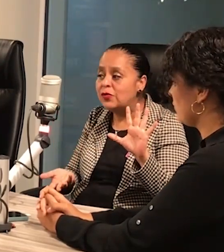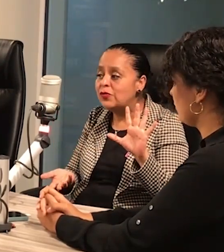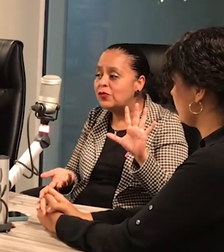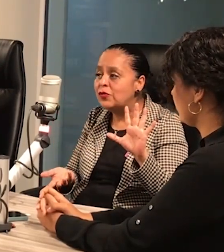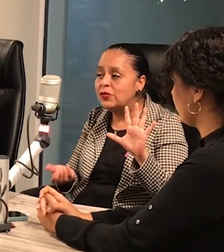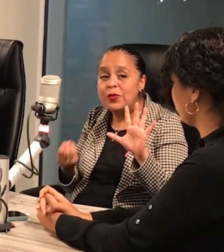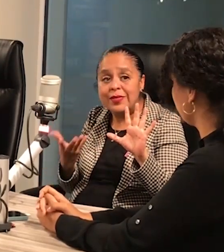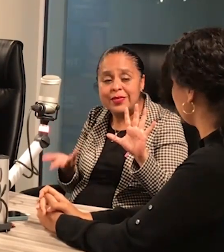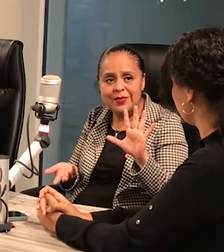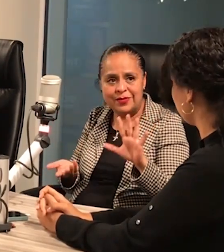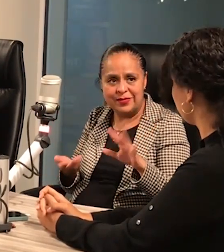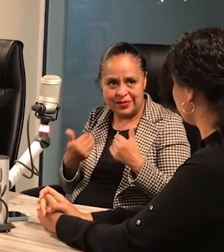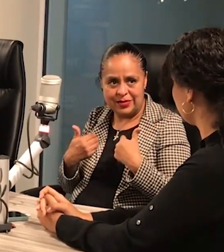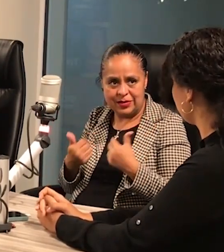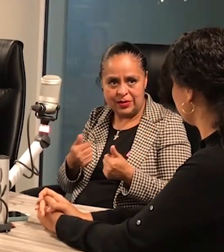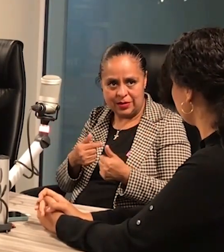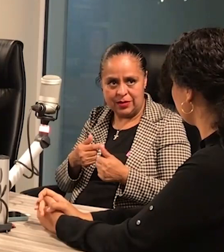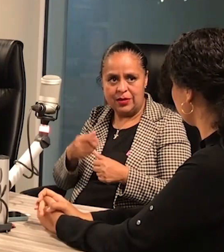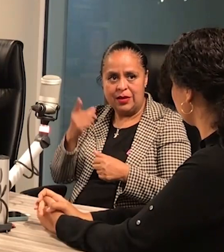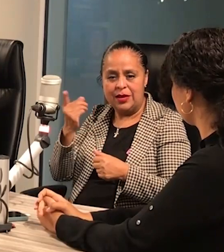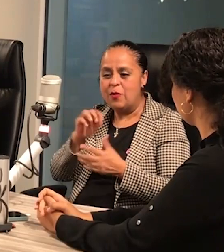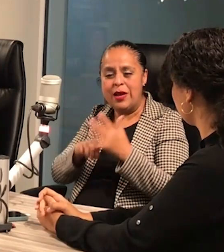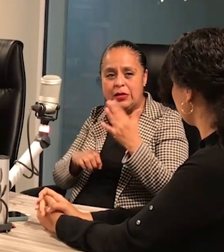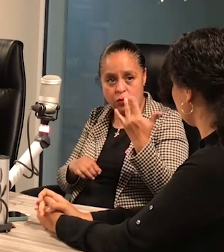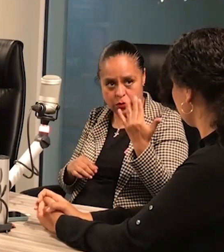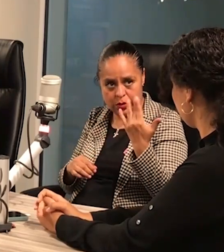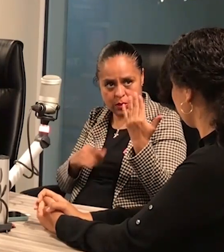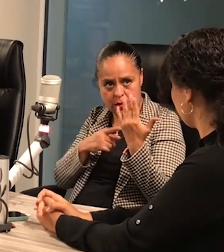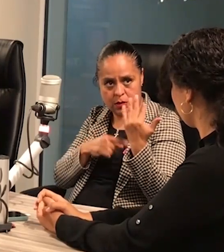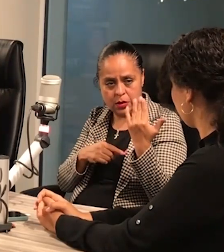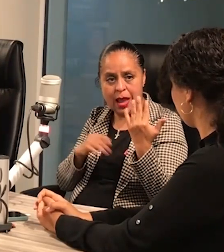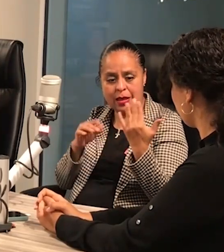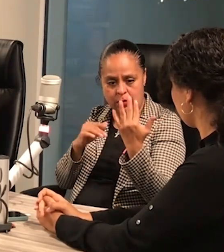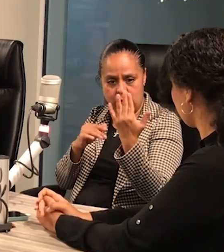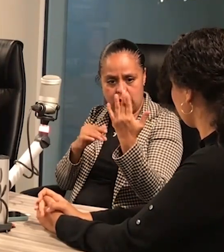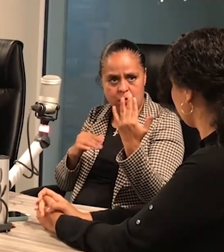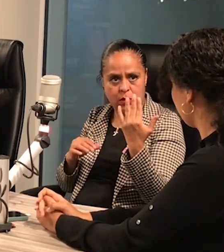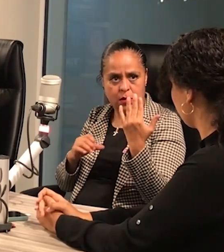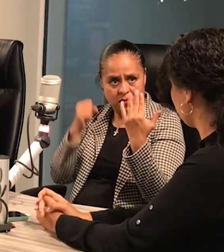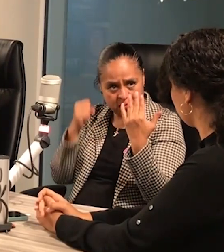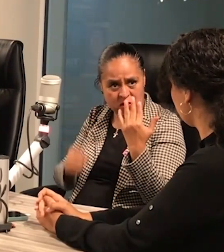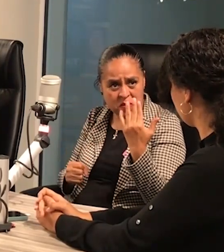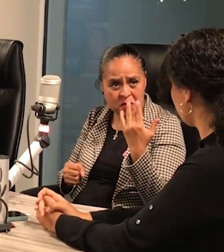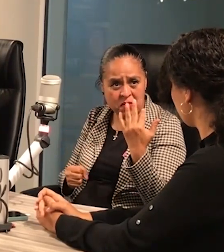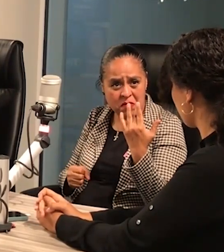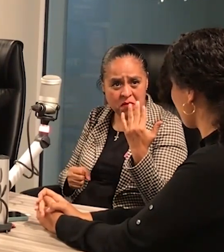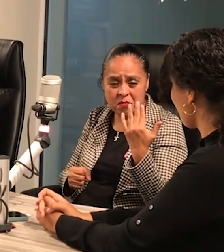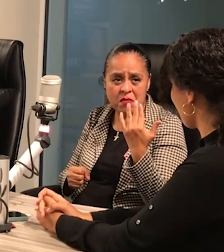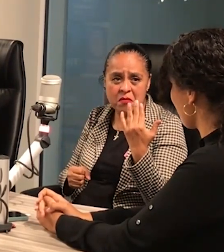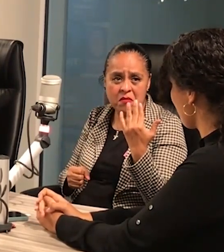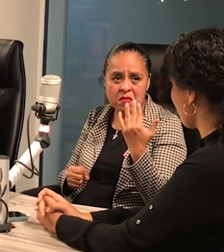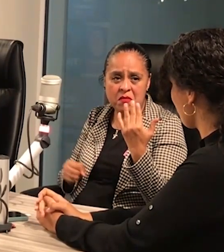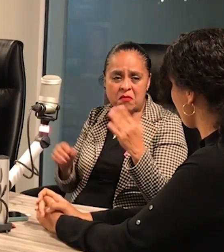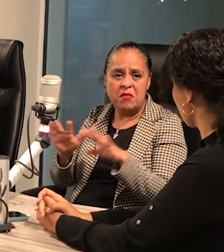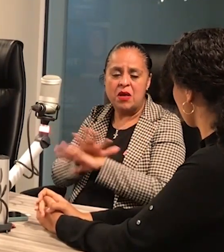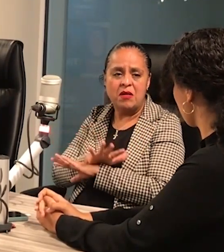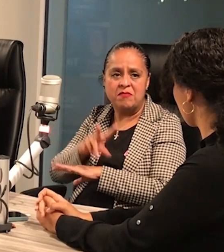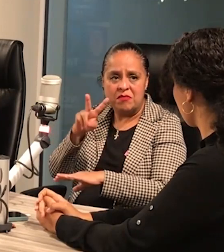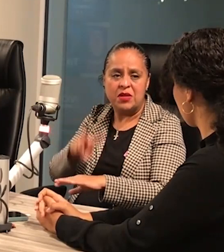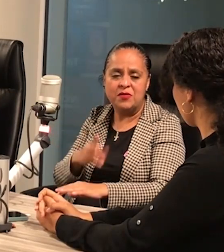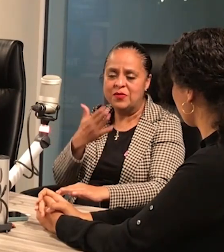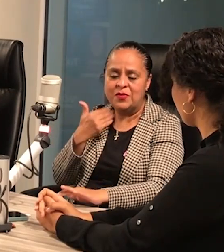discapacidad? Entonces, si fueran 50, igual los 50 no nos aseguran que haya un cambio